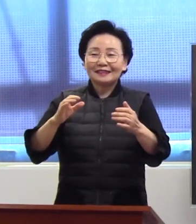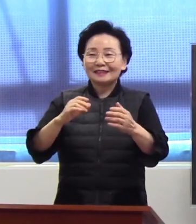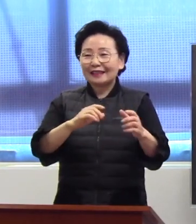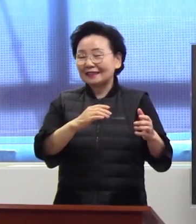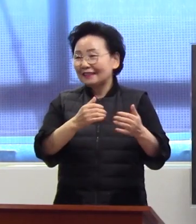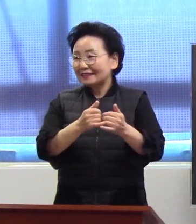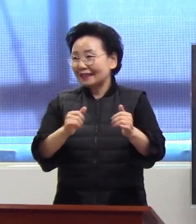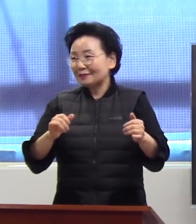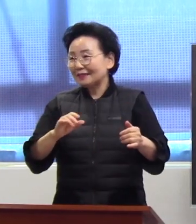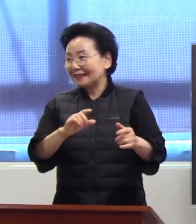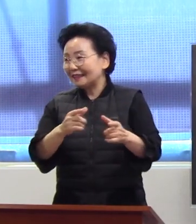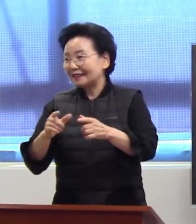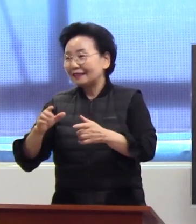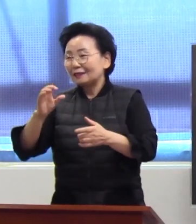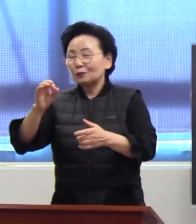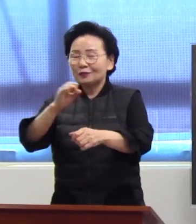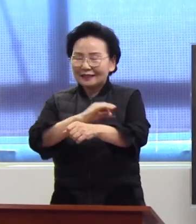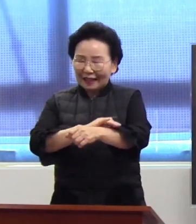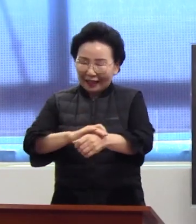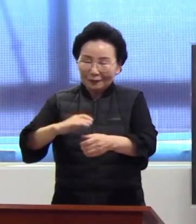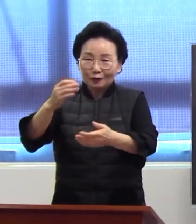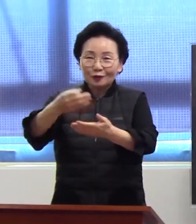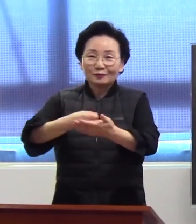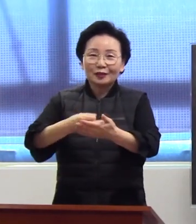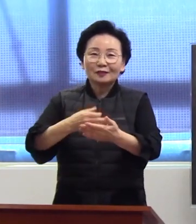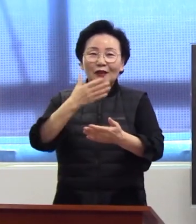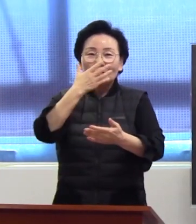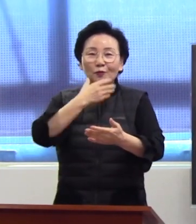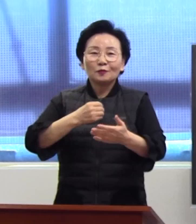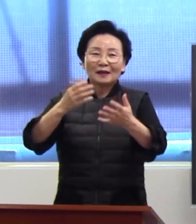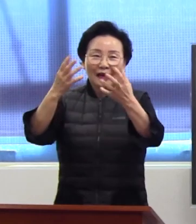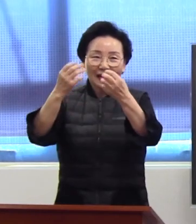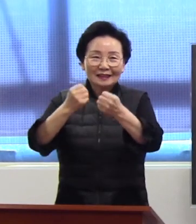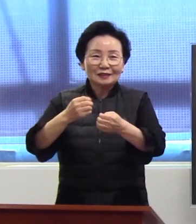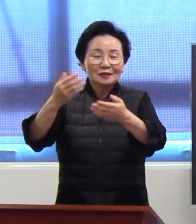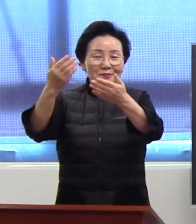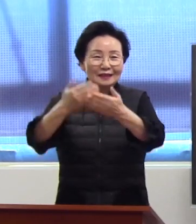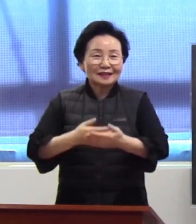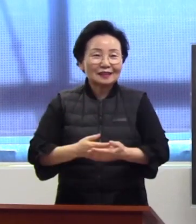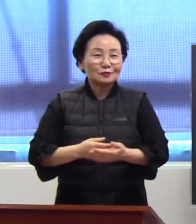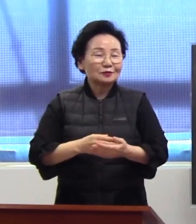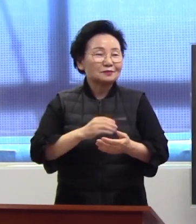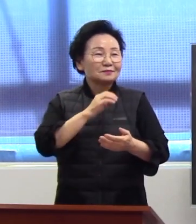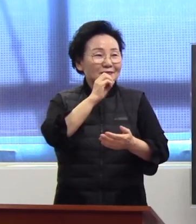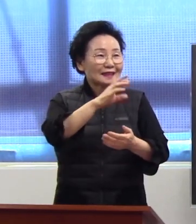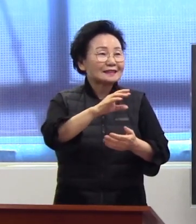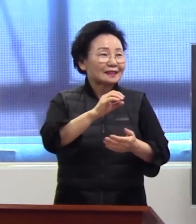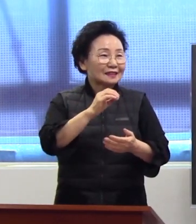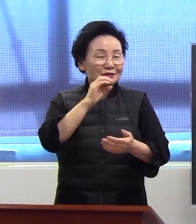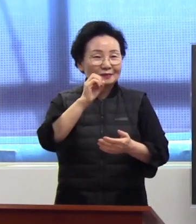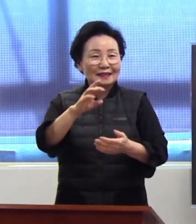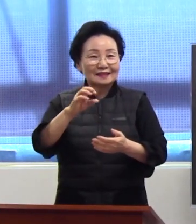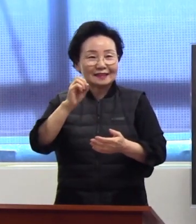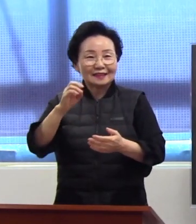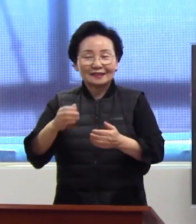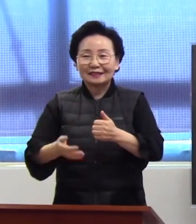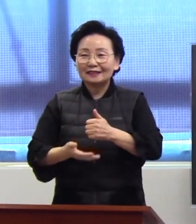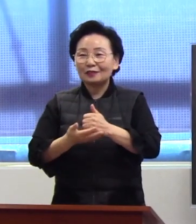사람들이 돈 잘 벌으면 복 많이 받았다고 말하잖아요. 칭찬도